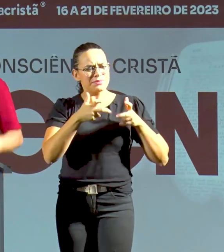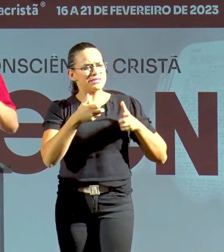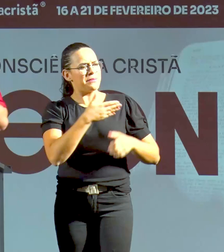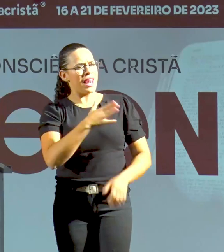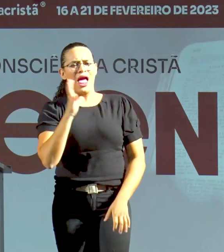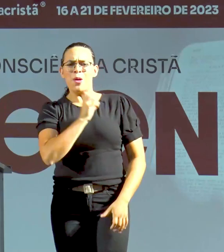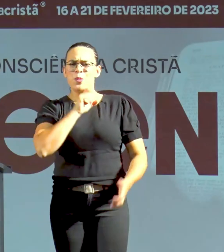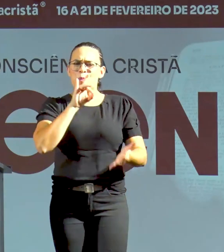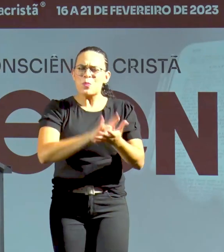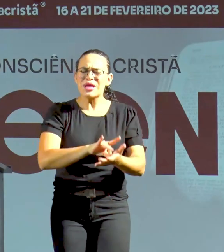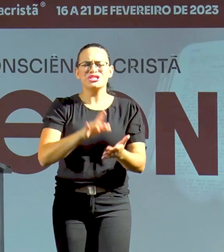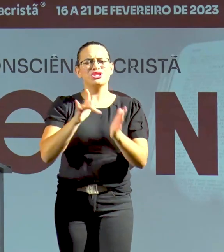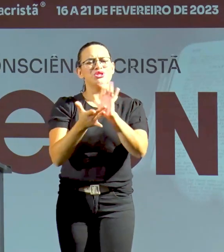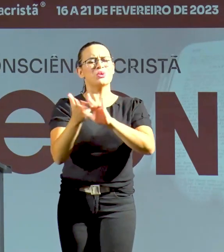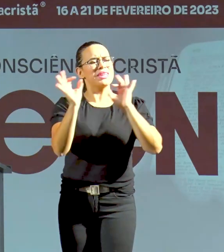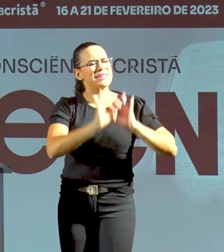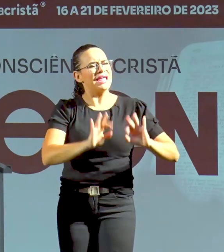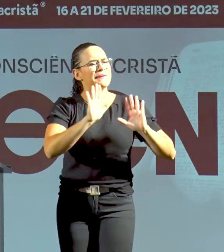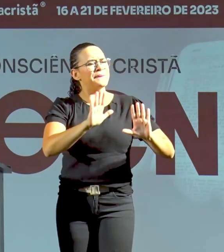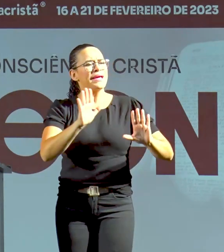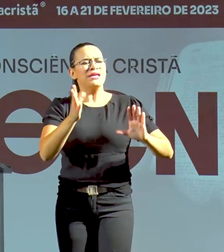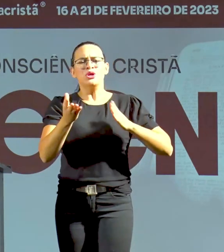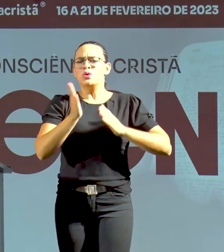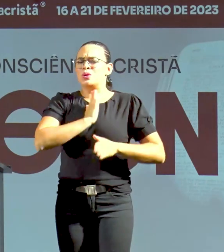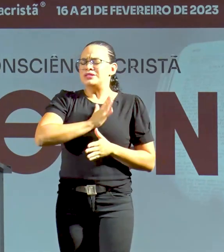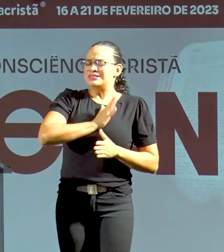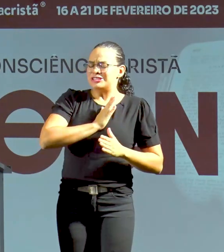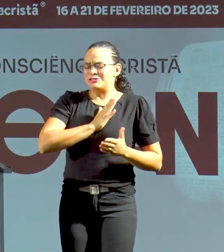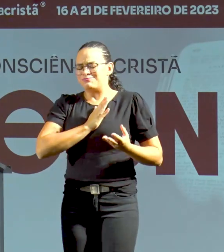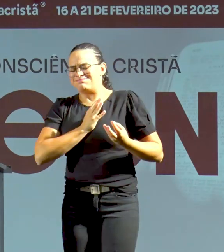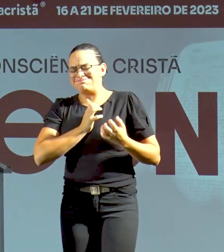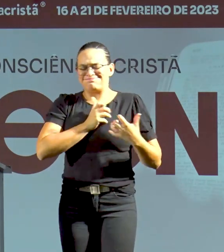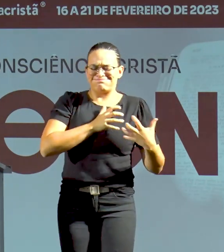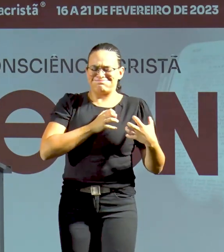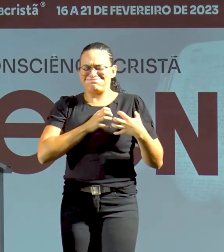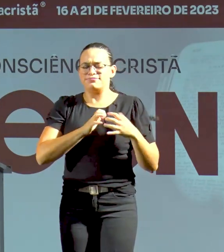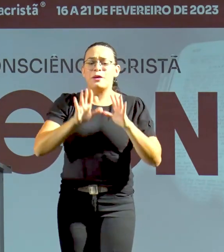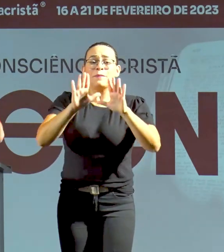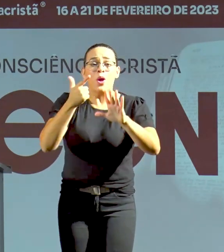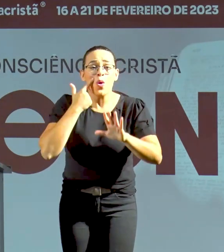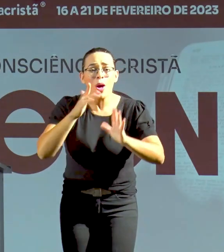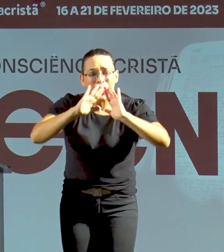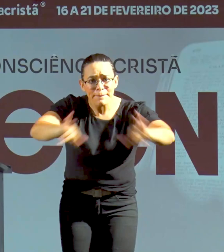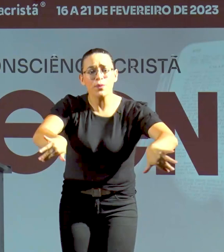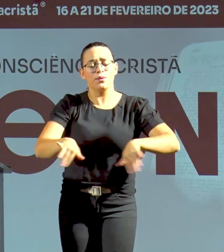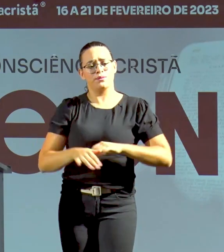do nosso lado mas a nossa paixão aumenta a cada dia deixa eu dizer para você uma coisa termine